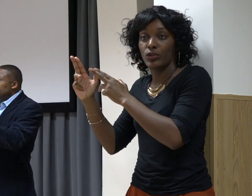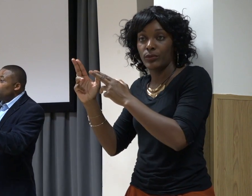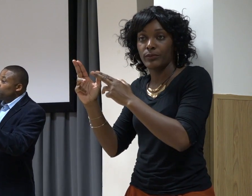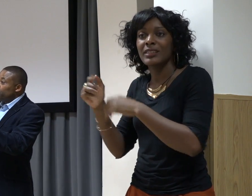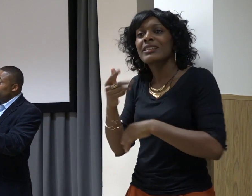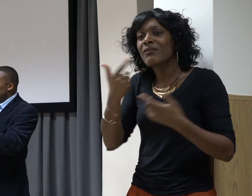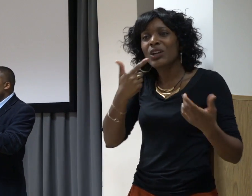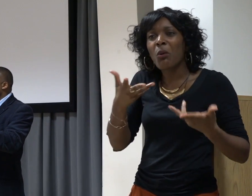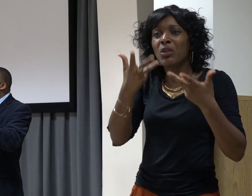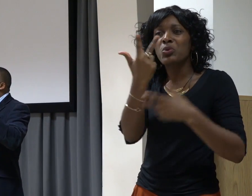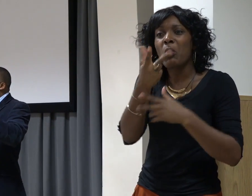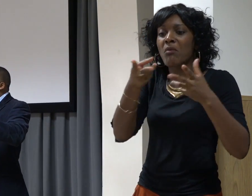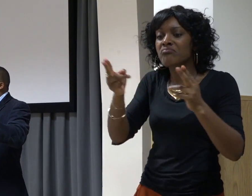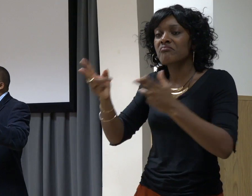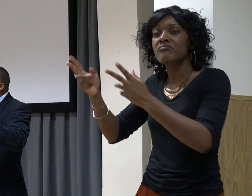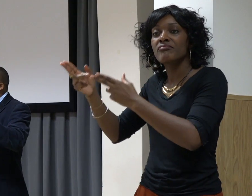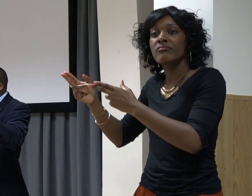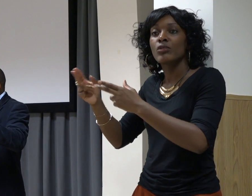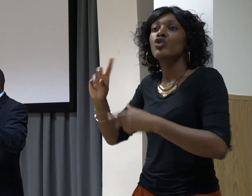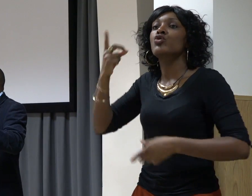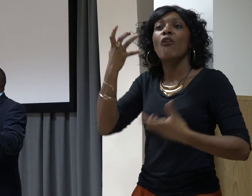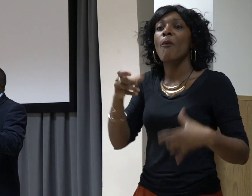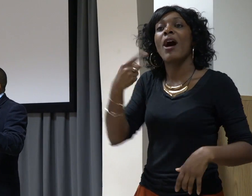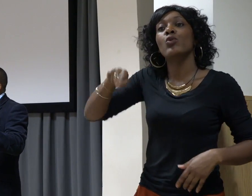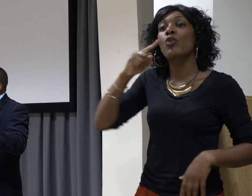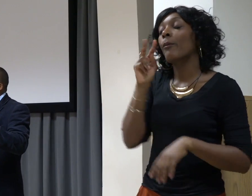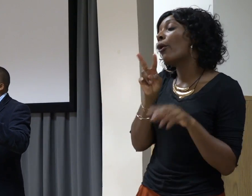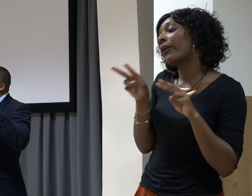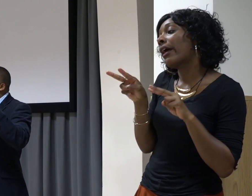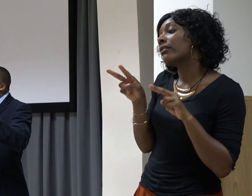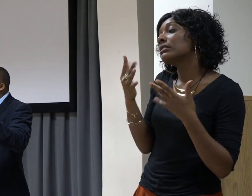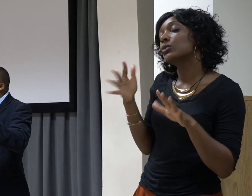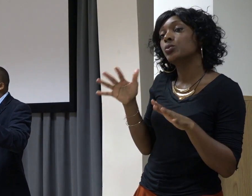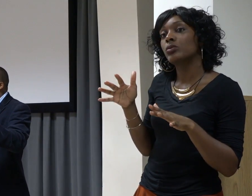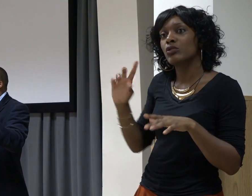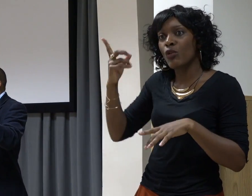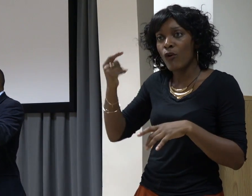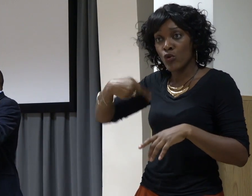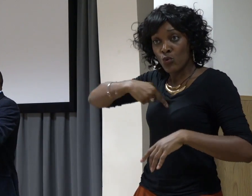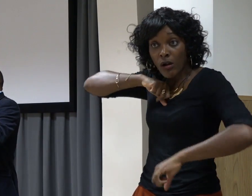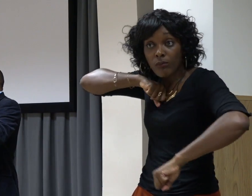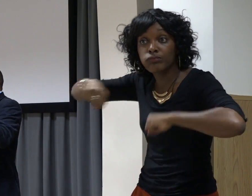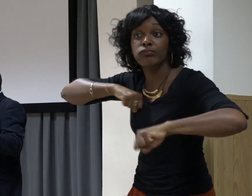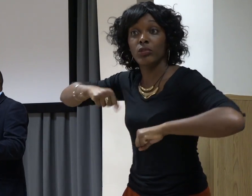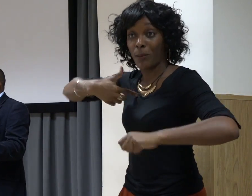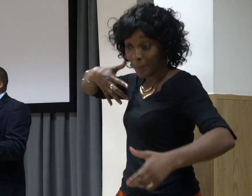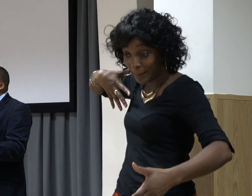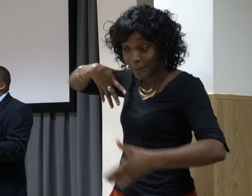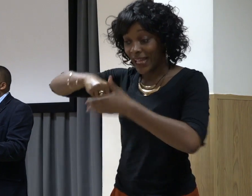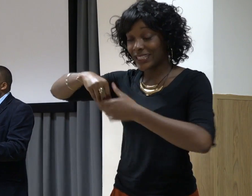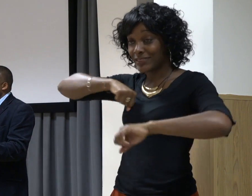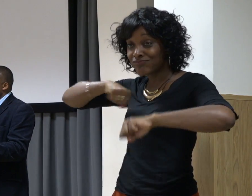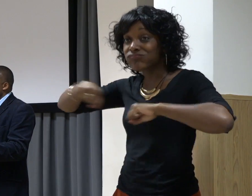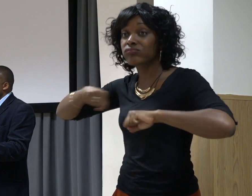3 temps où Dieu ne veut pas que nous soyons juste des spectateurs, où Dieu veut que nous soyons des acteurs de ce qui se passe.